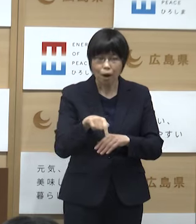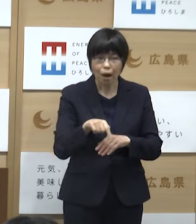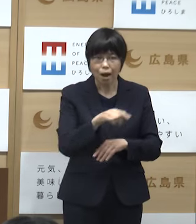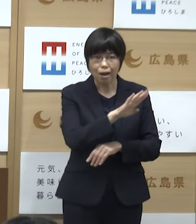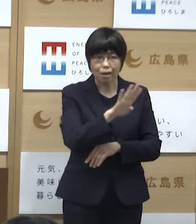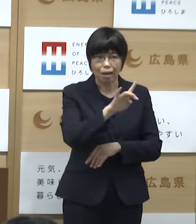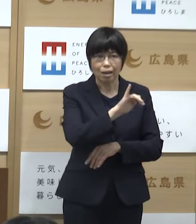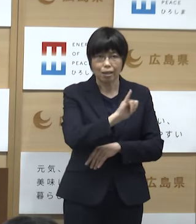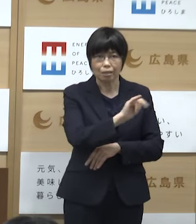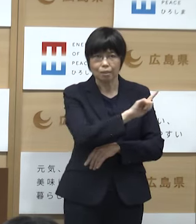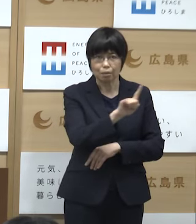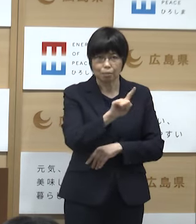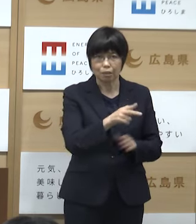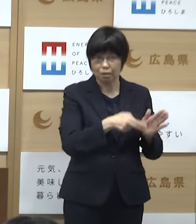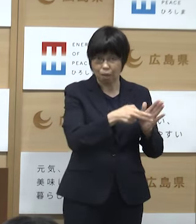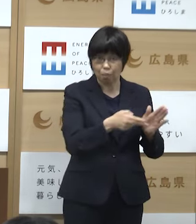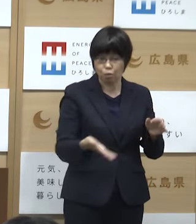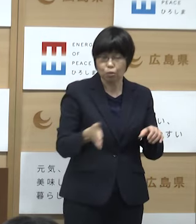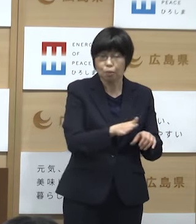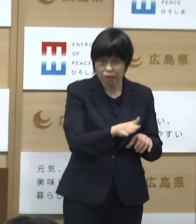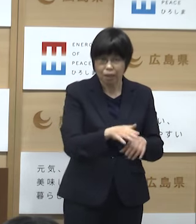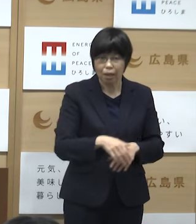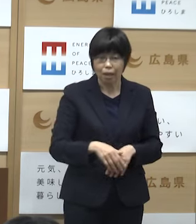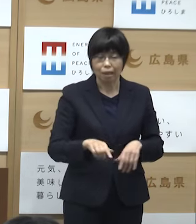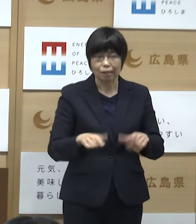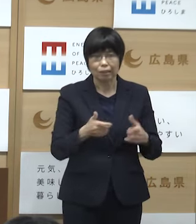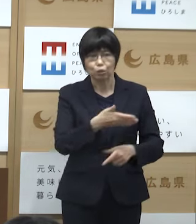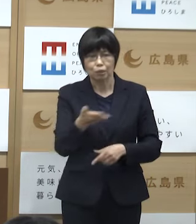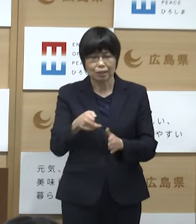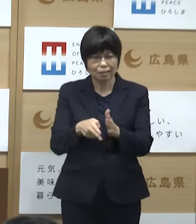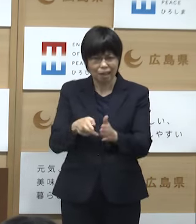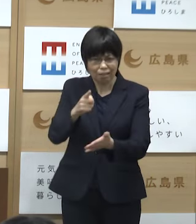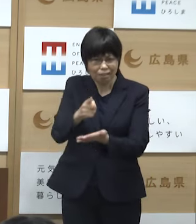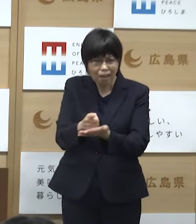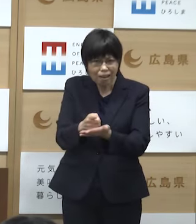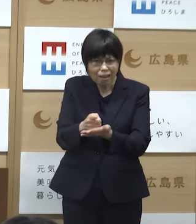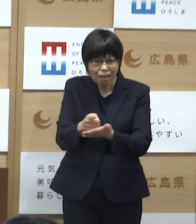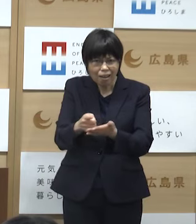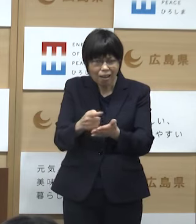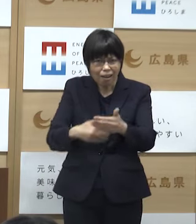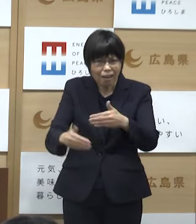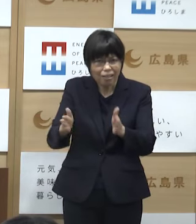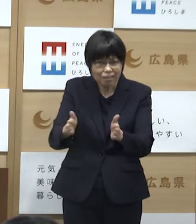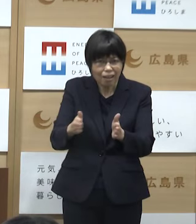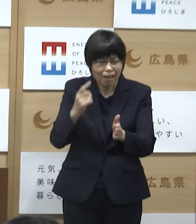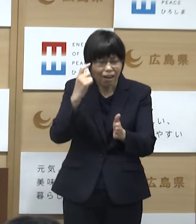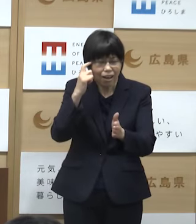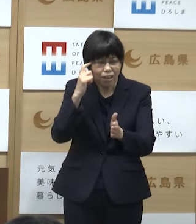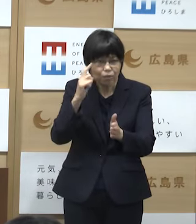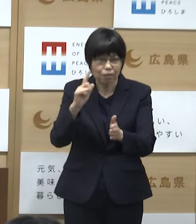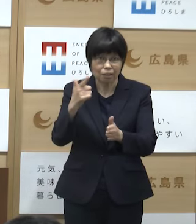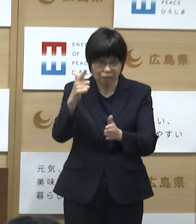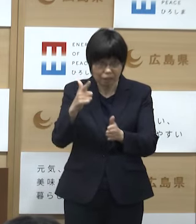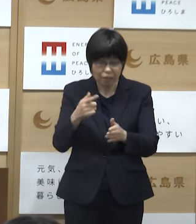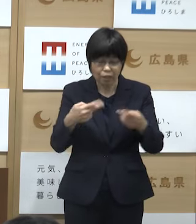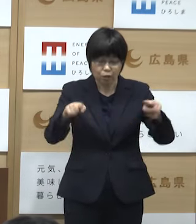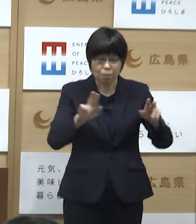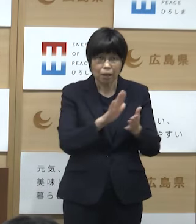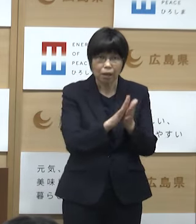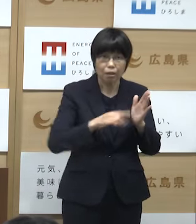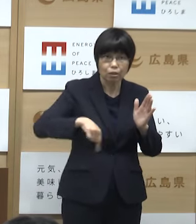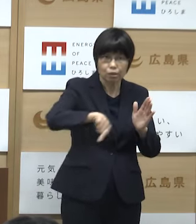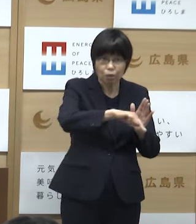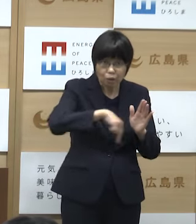て、まあ、現実的にその木次線だけというのはあまり考えにくいところなんですよね。特に広島県にとっては